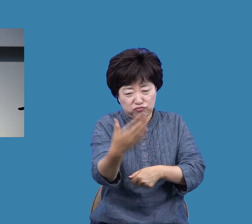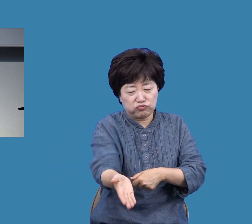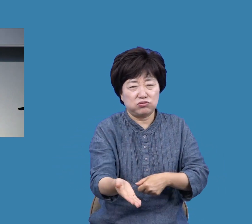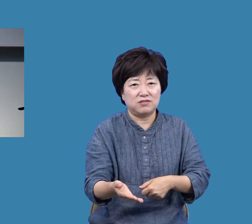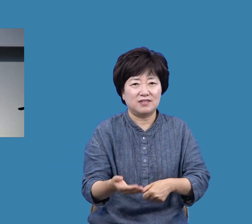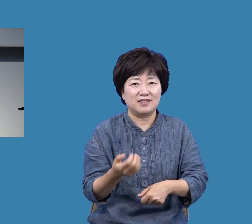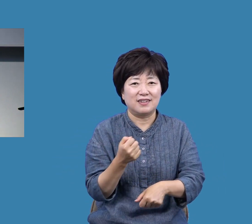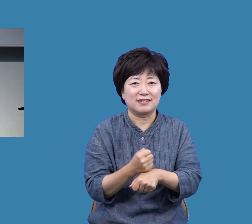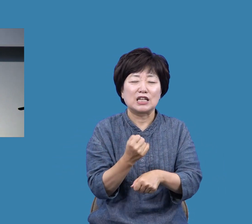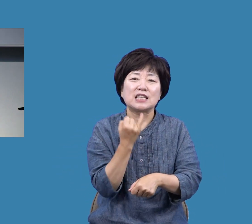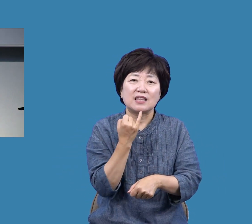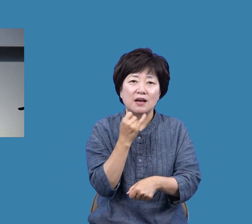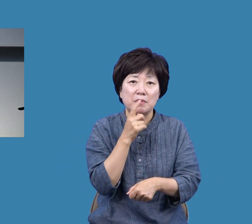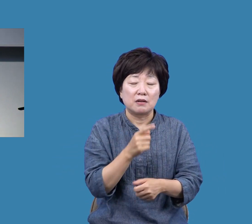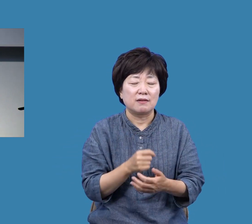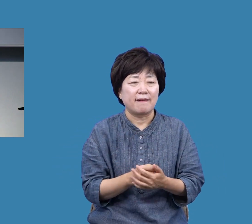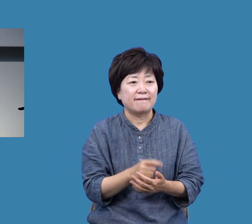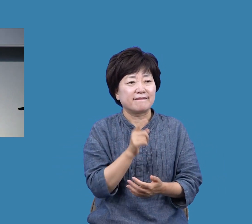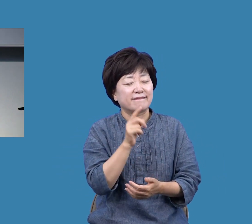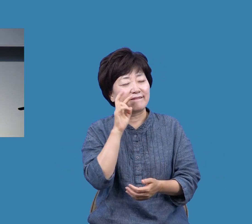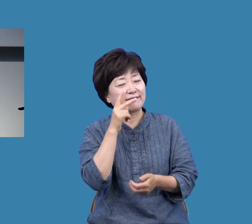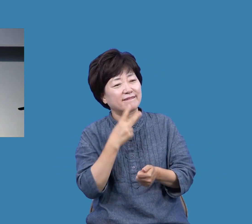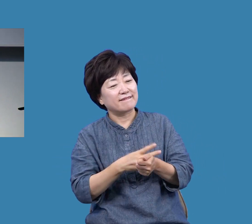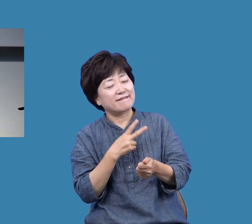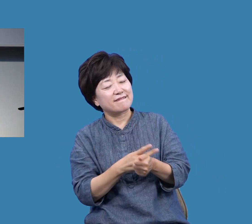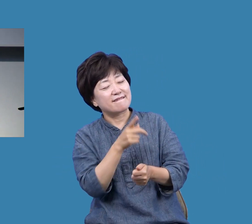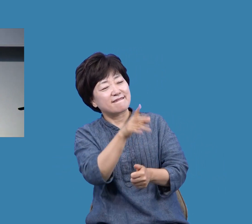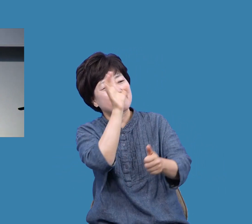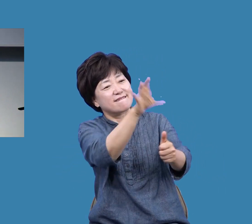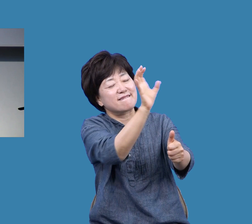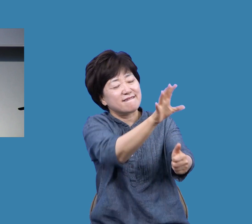교만한 놈들아, 네가 지금 그거 가지고 자랑할 때냐?